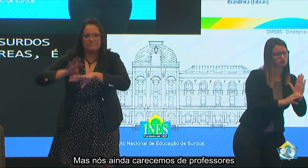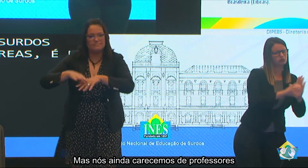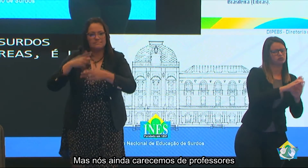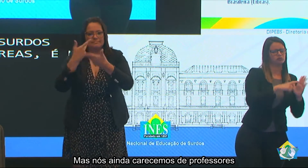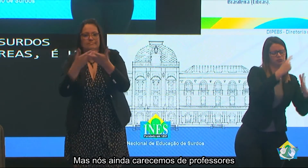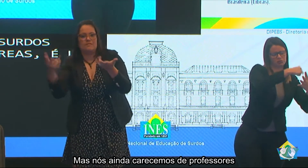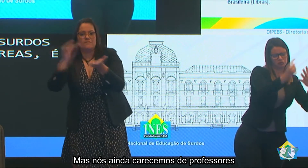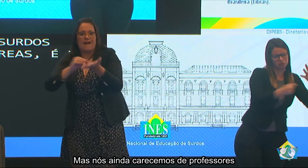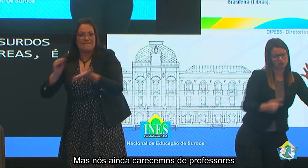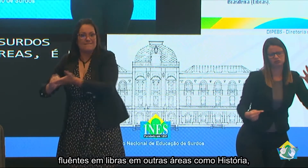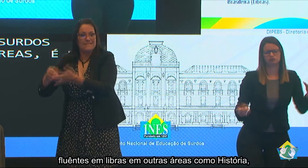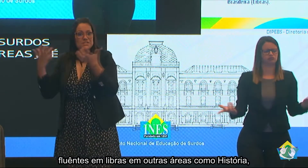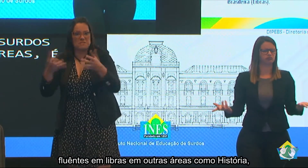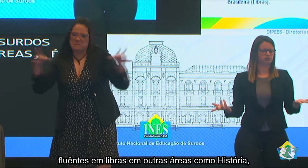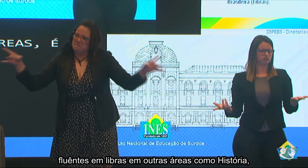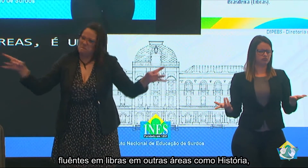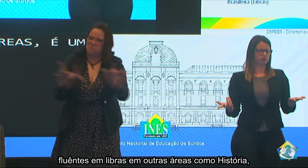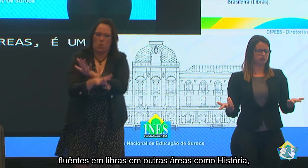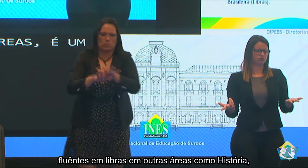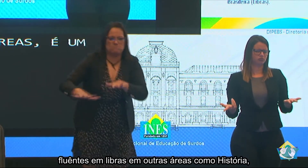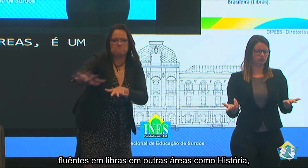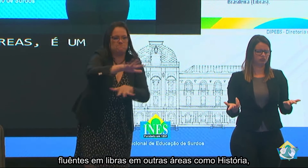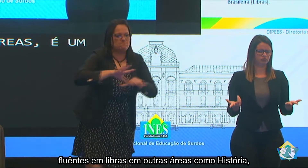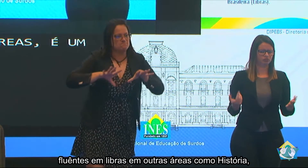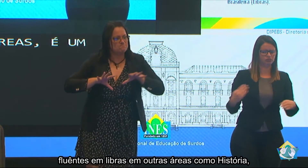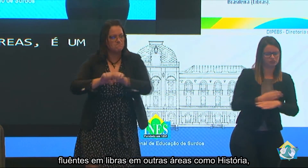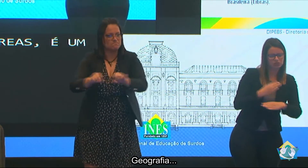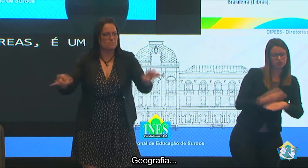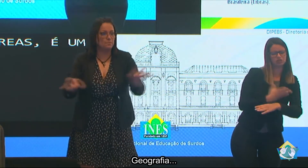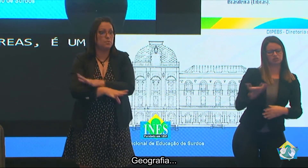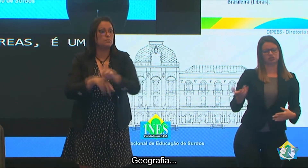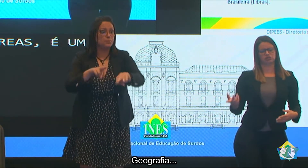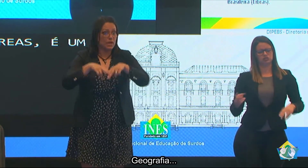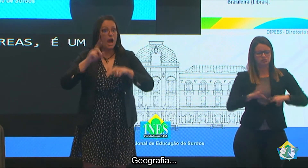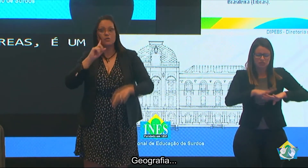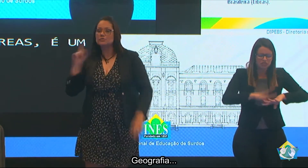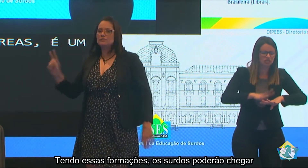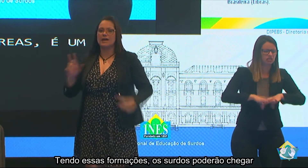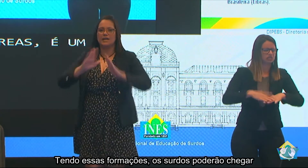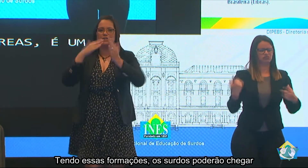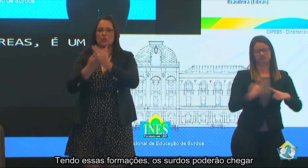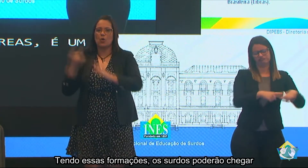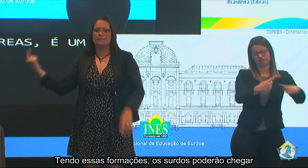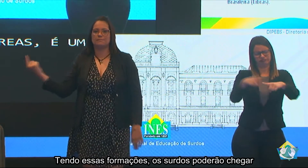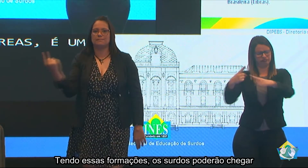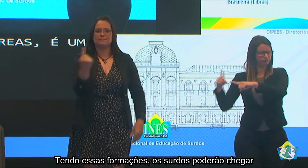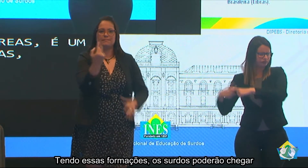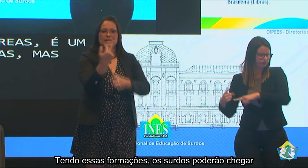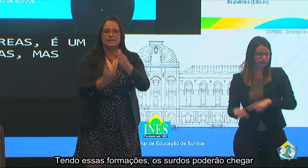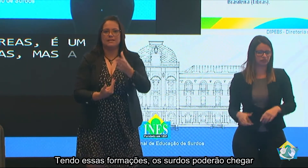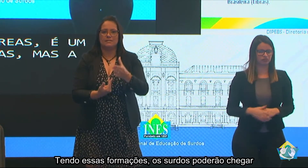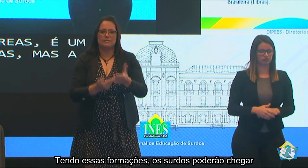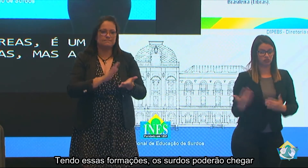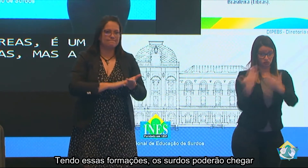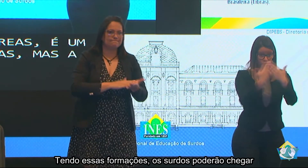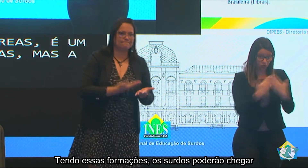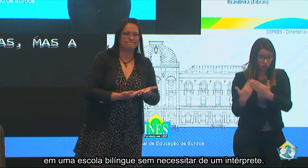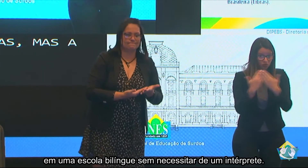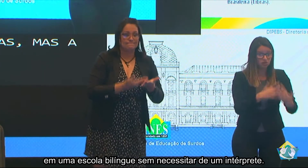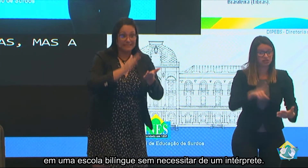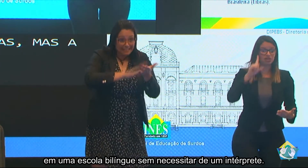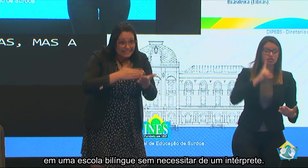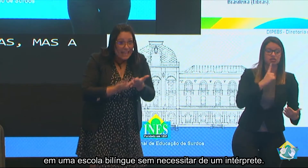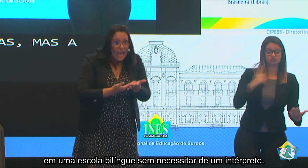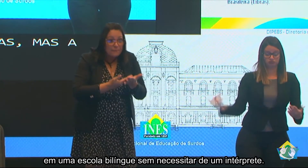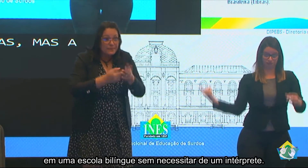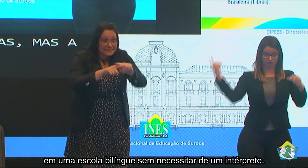ainda carece de professores fluentes em Libras em outras áreas, como história, geografia. Tendo essas formações, os surdos poderão chegar